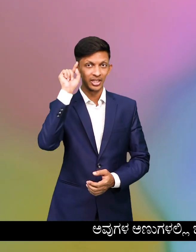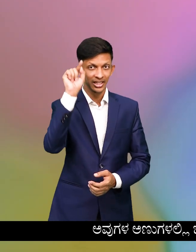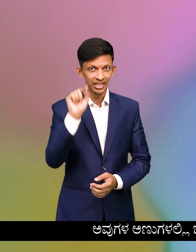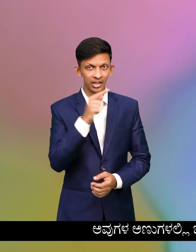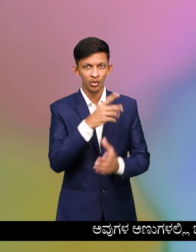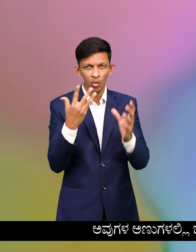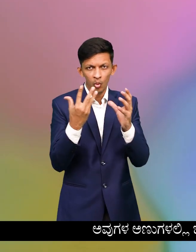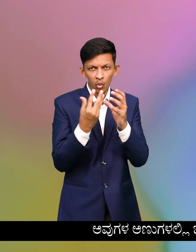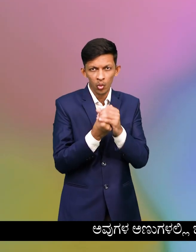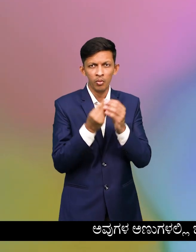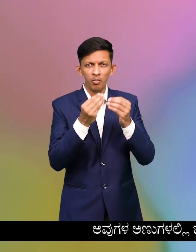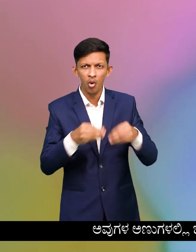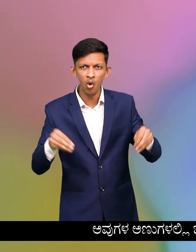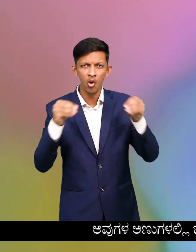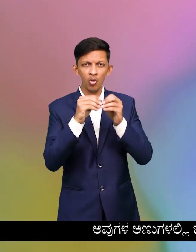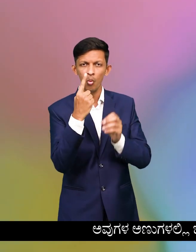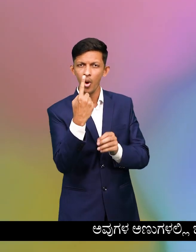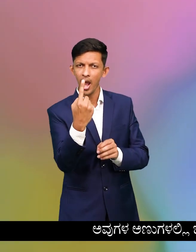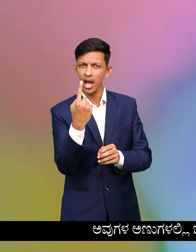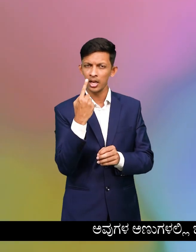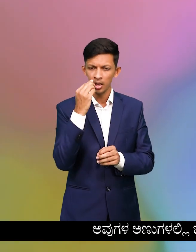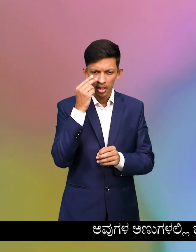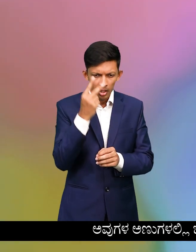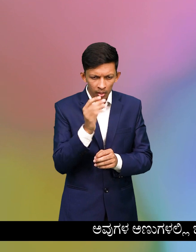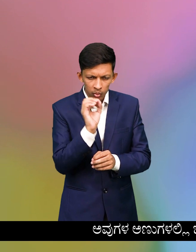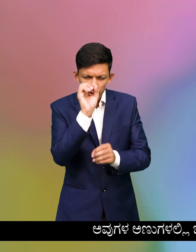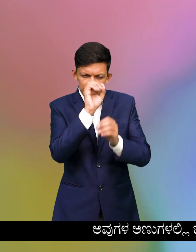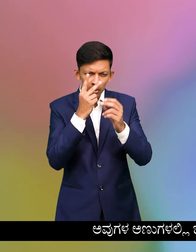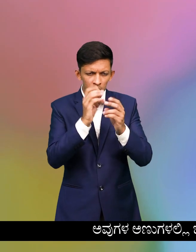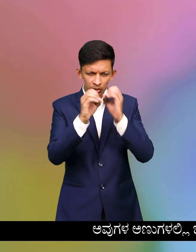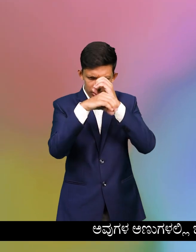ಅಣುಗಳಲ್ಲಿ ಒಂದಕ್ಕಿಂತ ಹೆಚ್ಚು ಪರಮಾಣುಗಳನ್ನು ಹೊಂದಿರುವ ಅಂಶಗಳು.